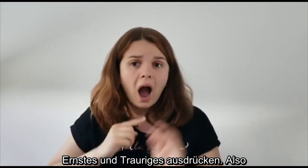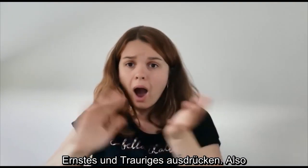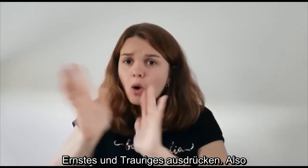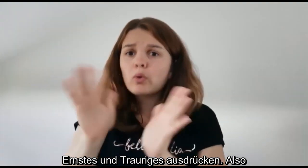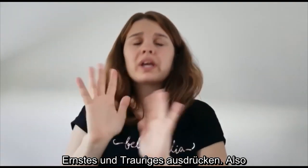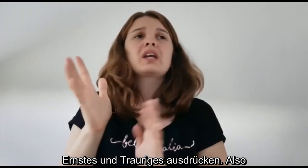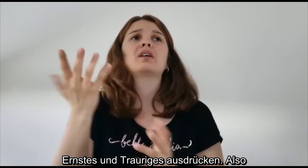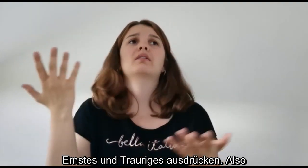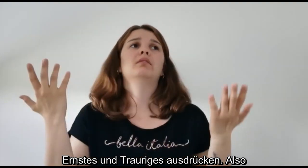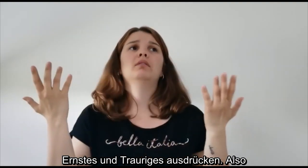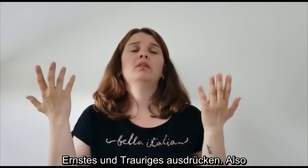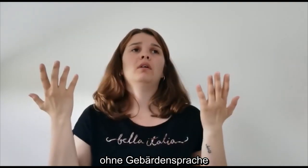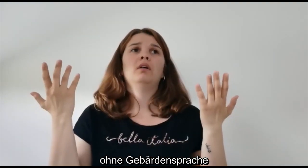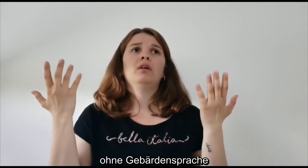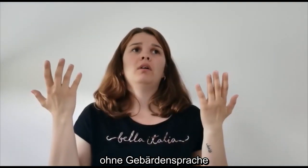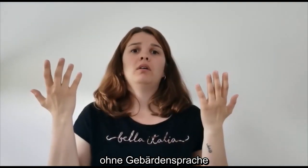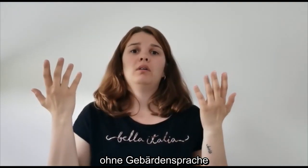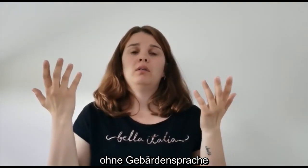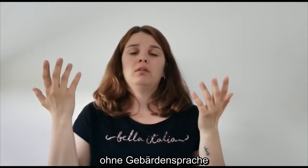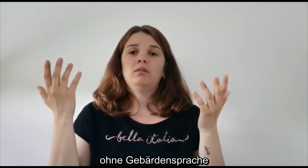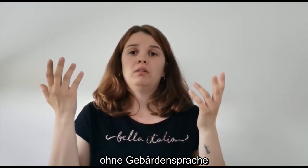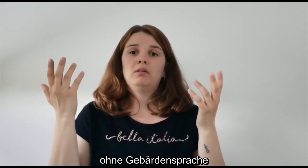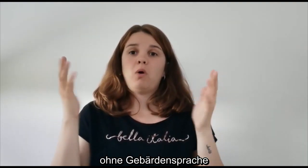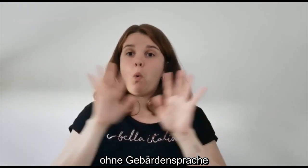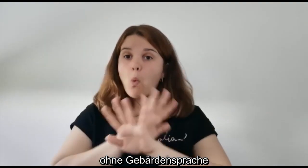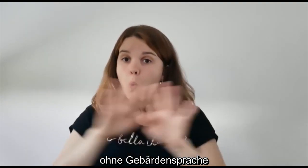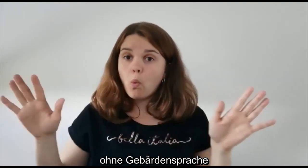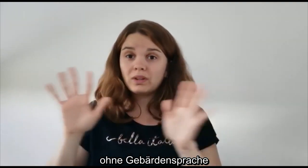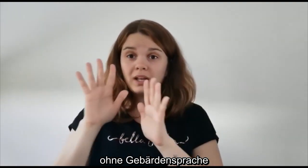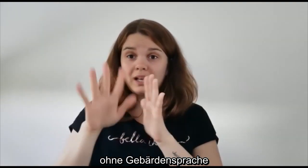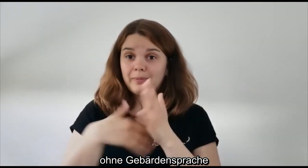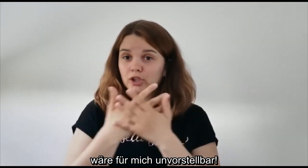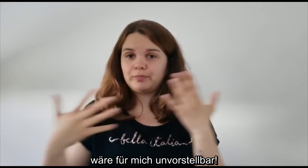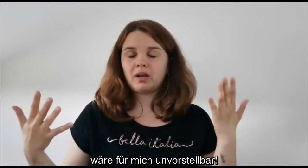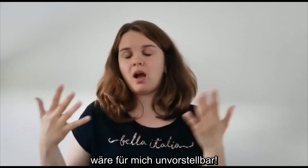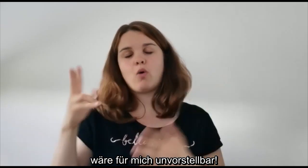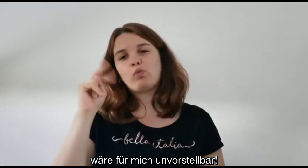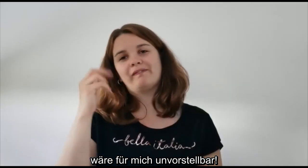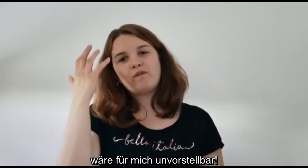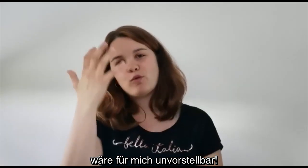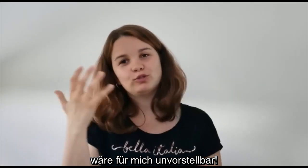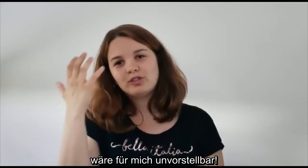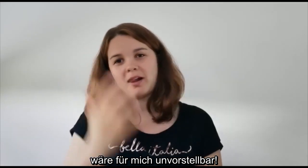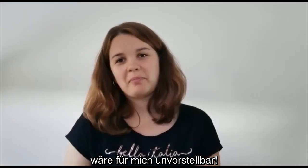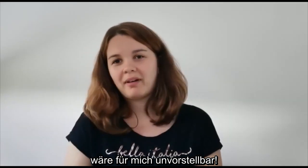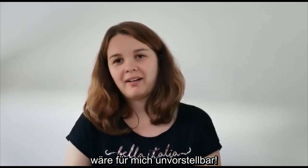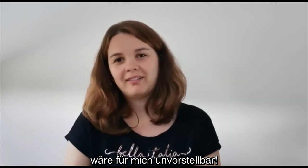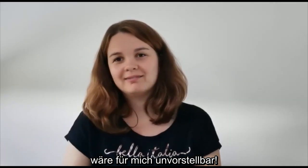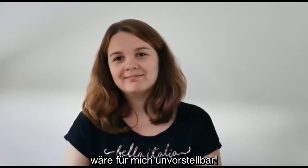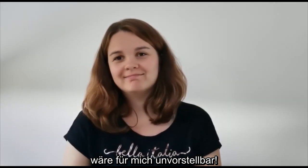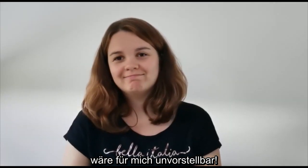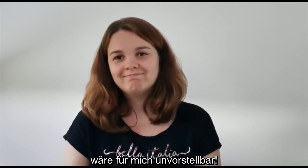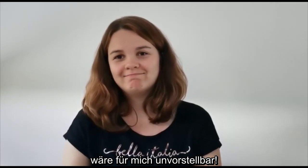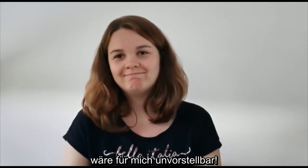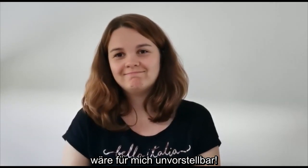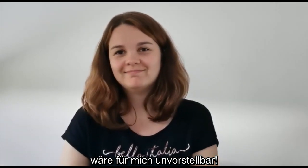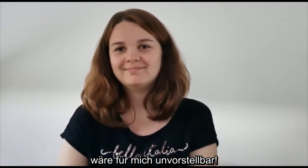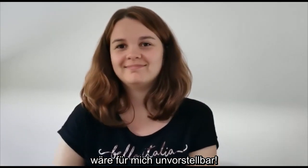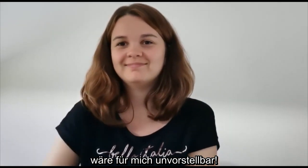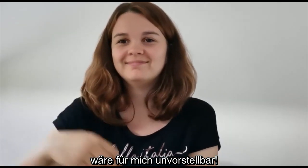Ernstes und Trauriges ausdrücken Also ohne Gebärdensprache Also wäre für mich unvorstellbar